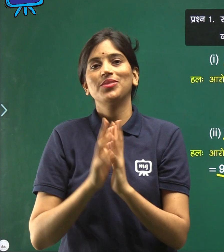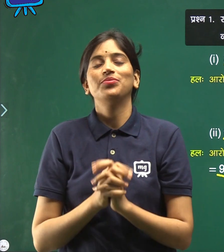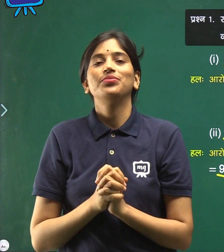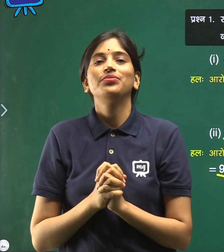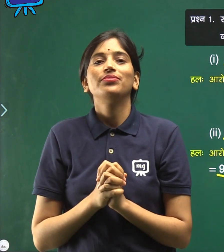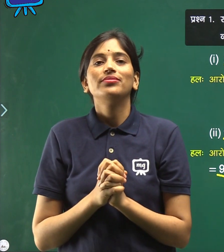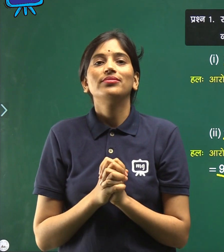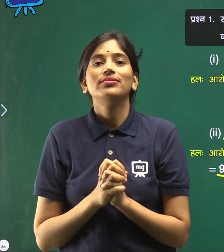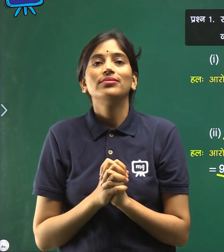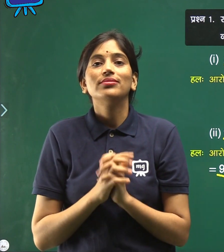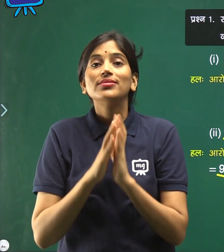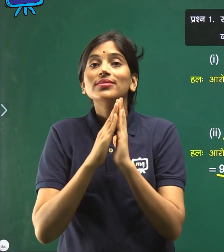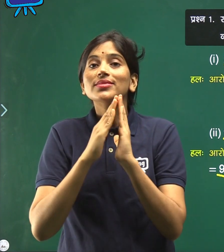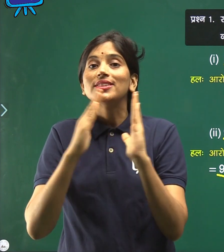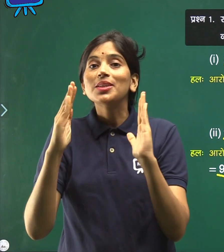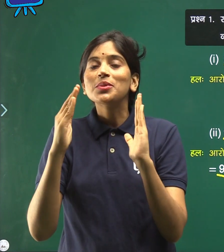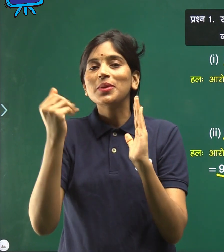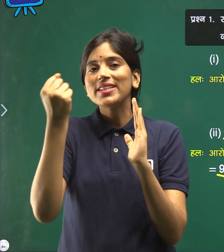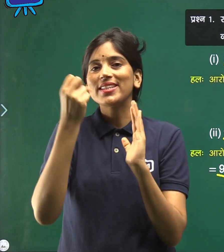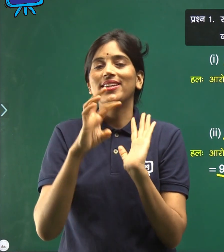38802। फिर सबसे बड़ी संख्या